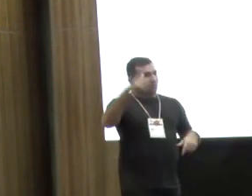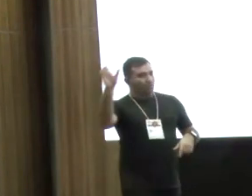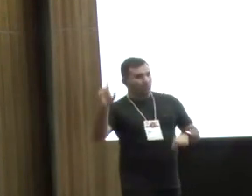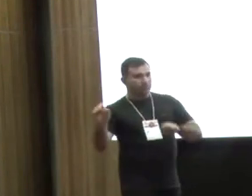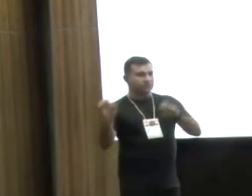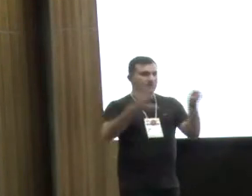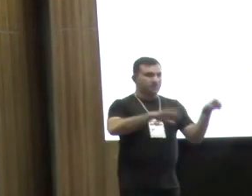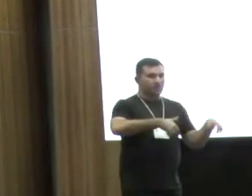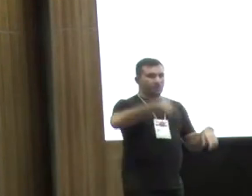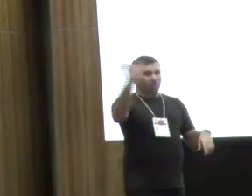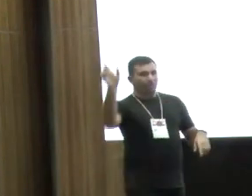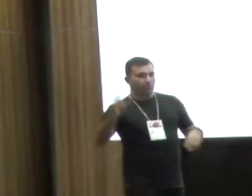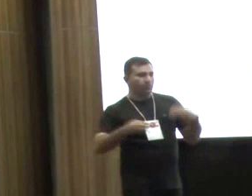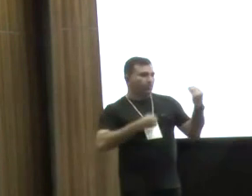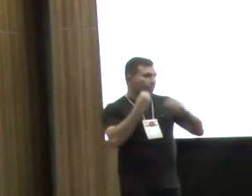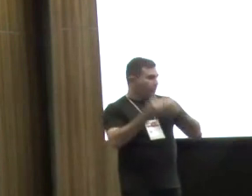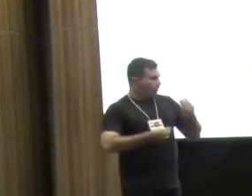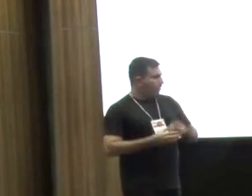para outra.